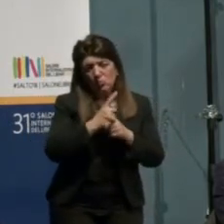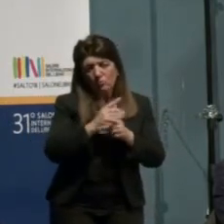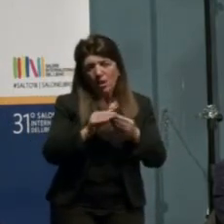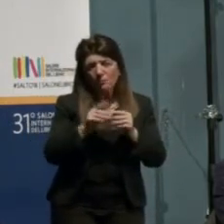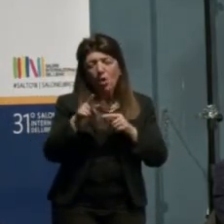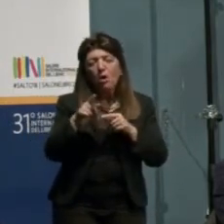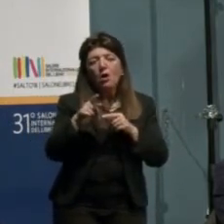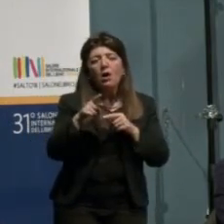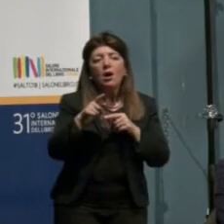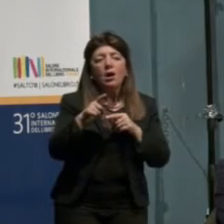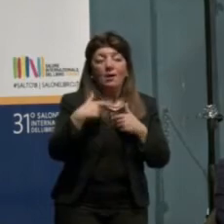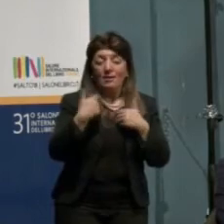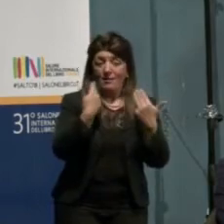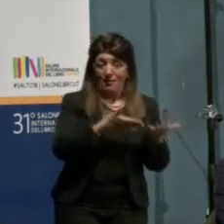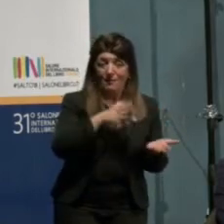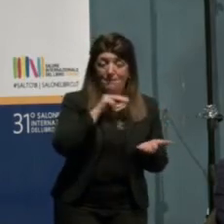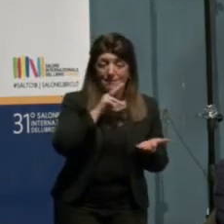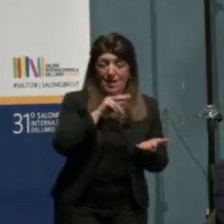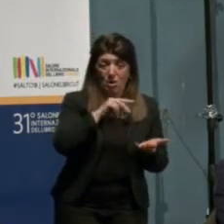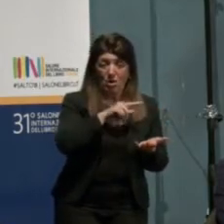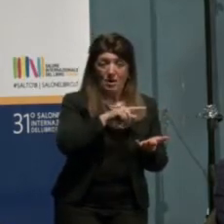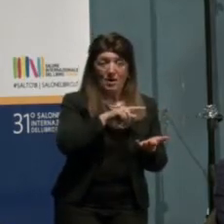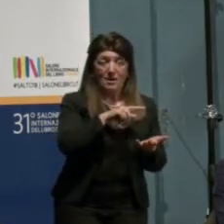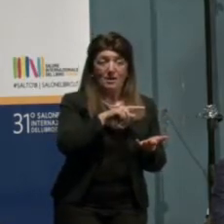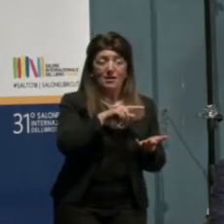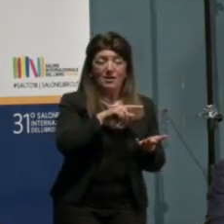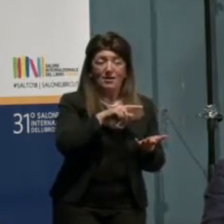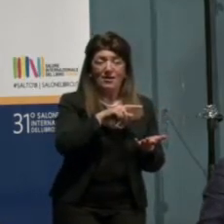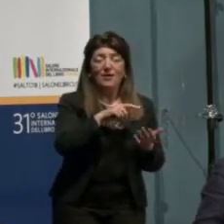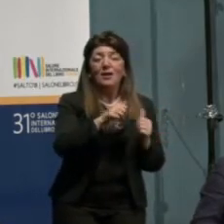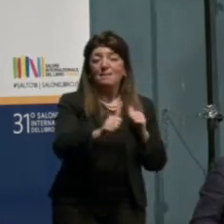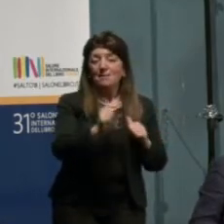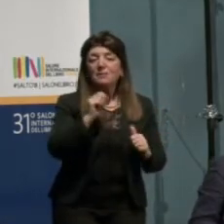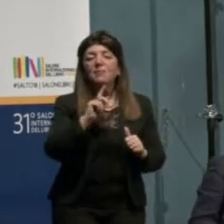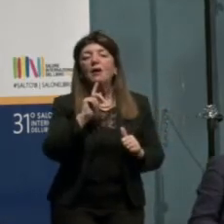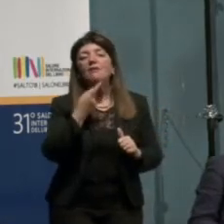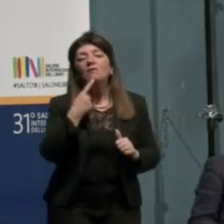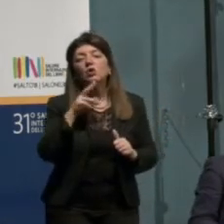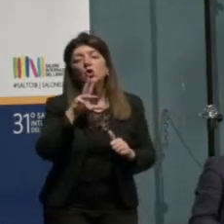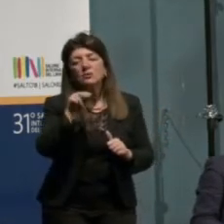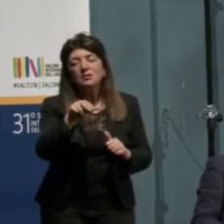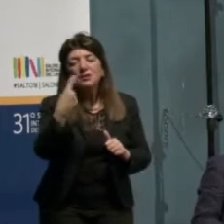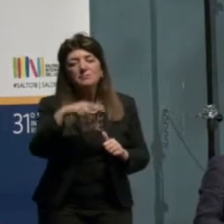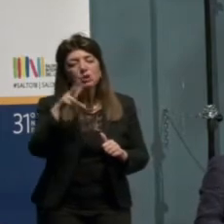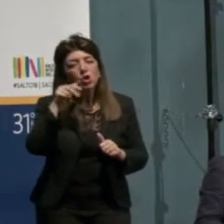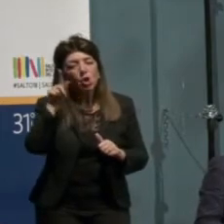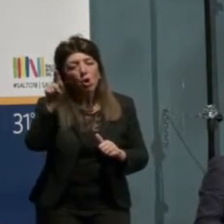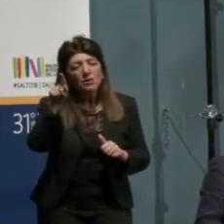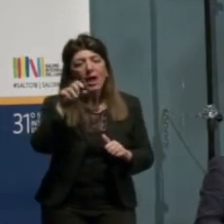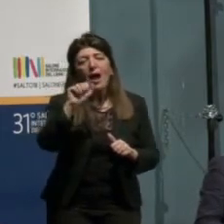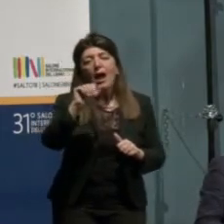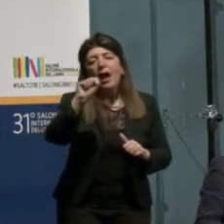prima di dare la parola ad abdallah con le sue parole dico anche un'altra cosa che questa questa donna a malfa